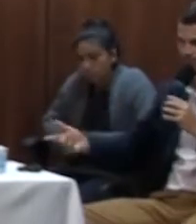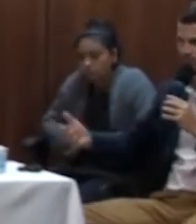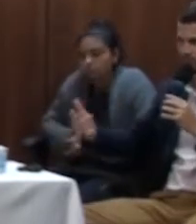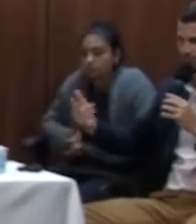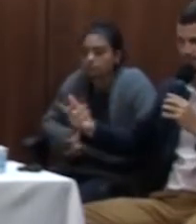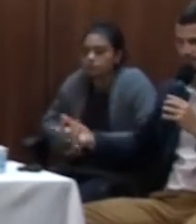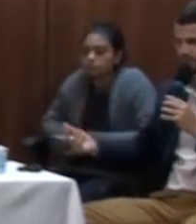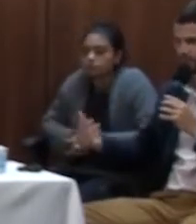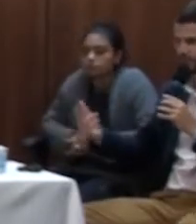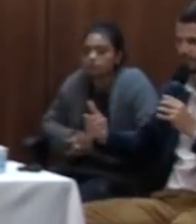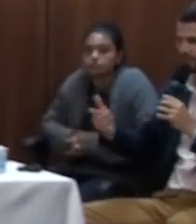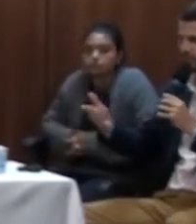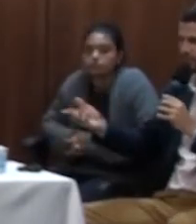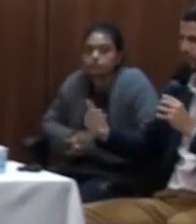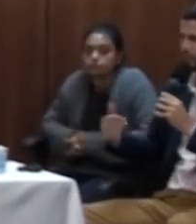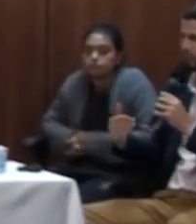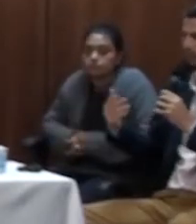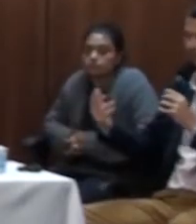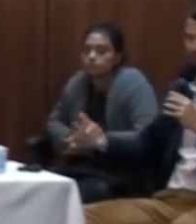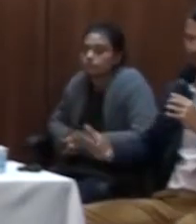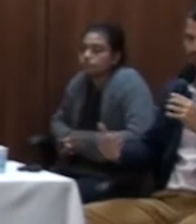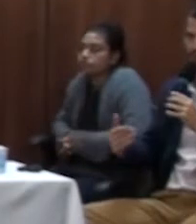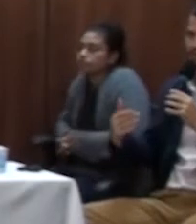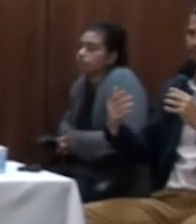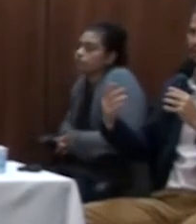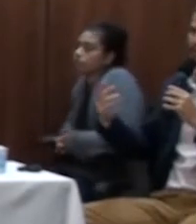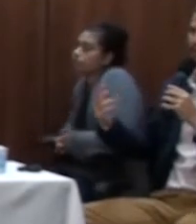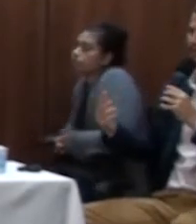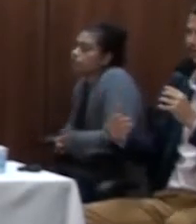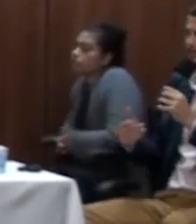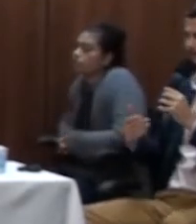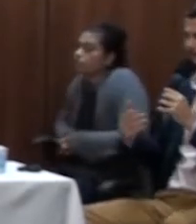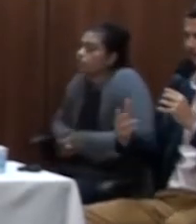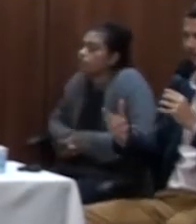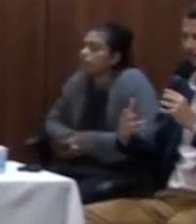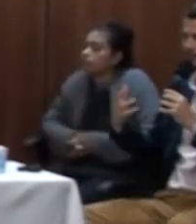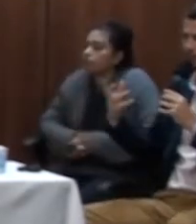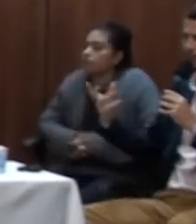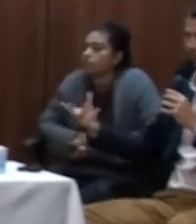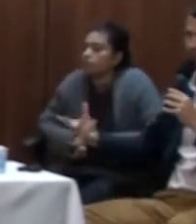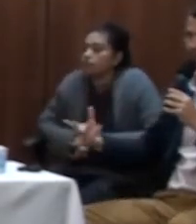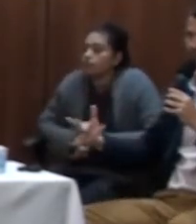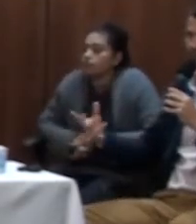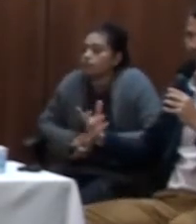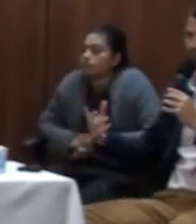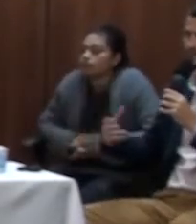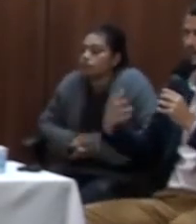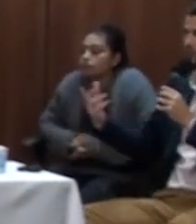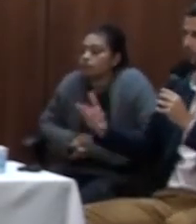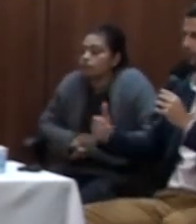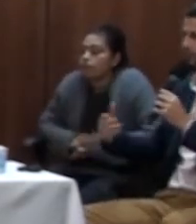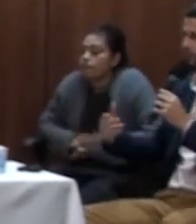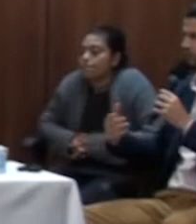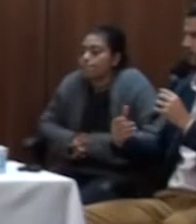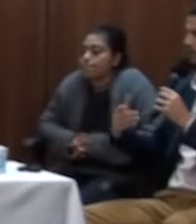oficiamos o HC pelo Antigos, buscando informações. Enfim, a gente produziu uma série